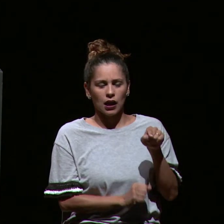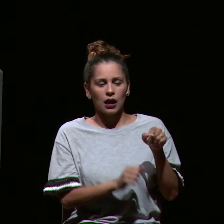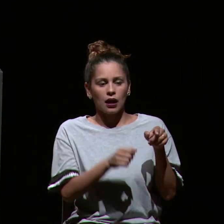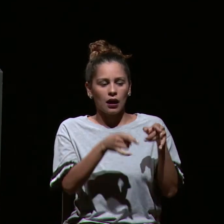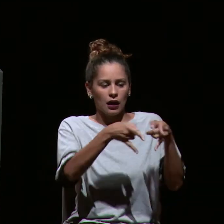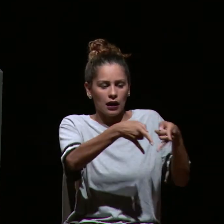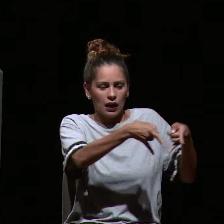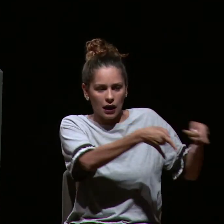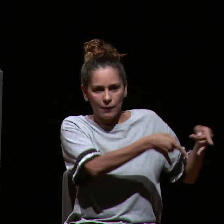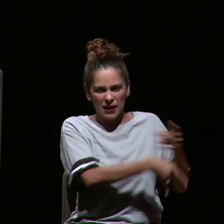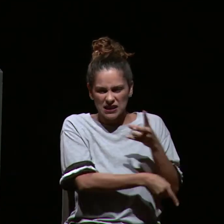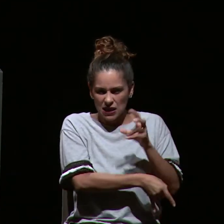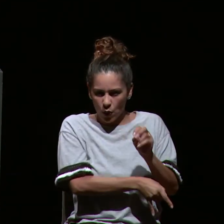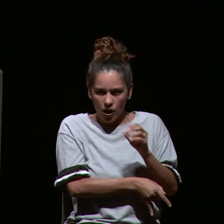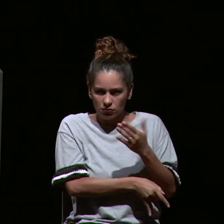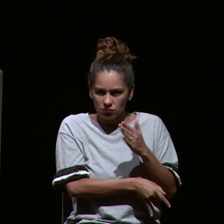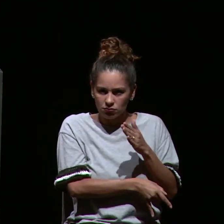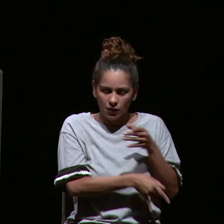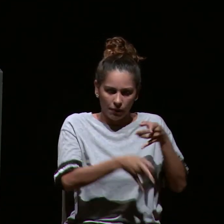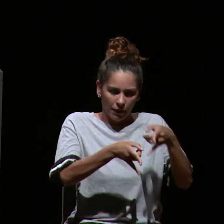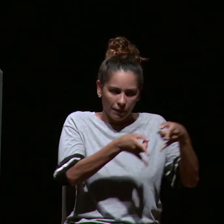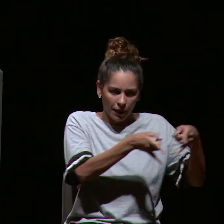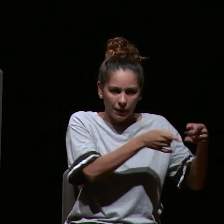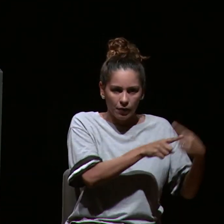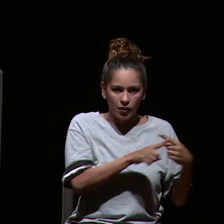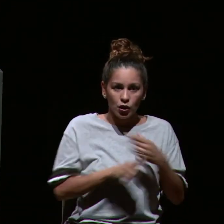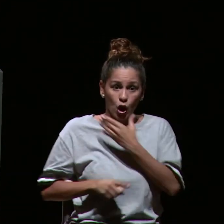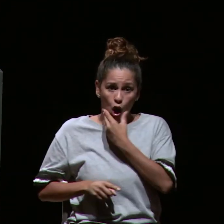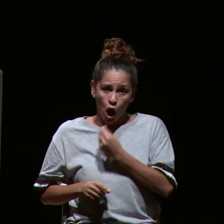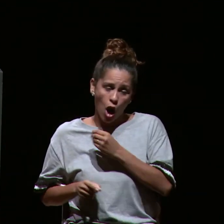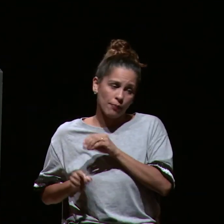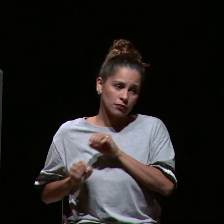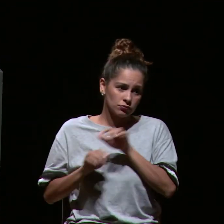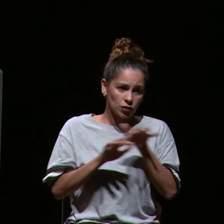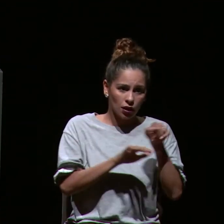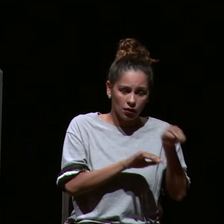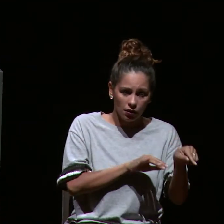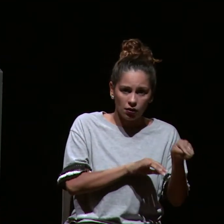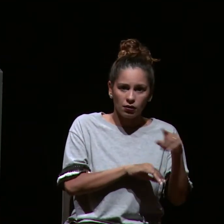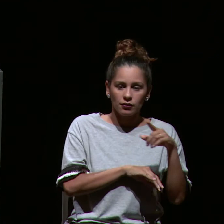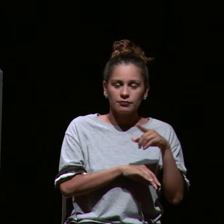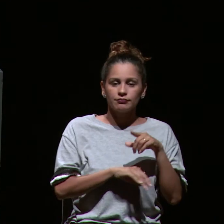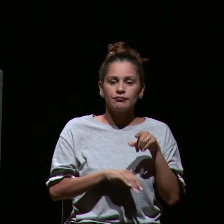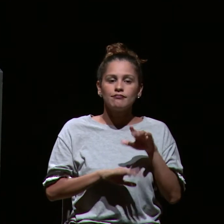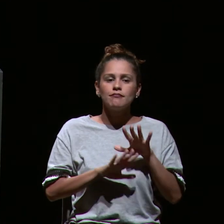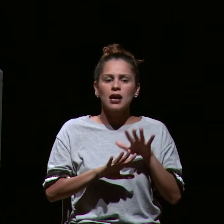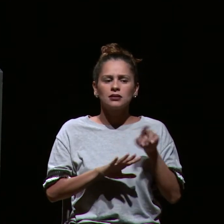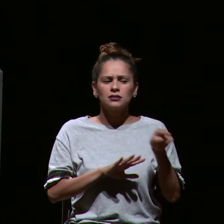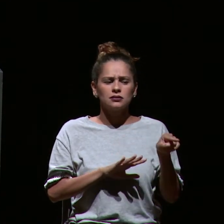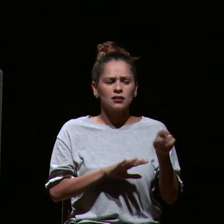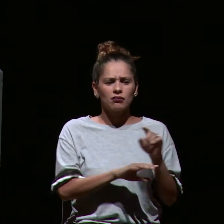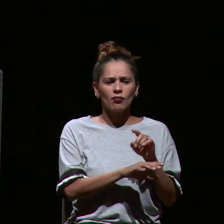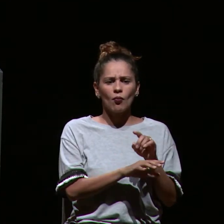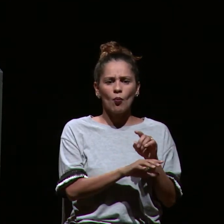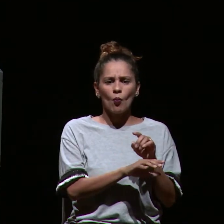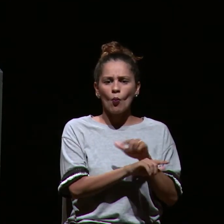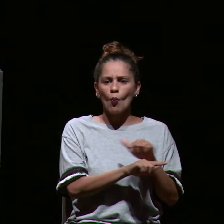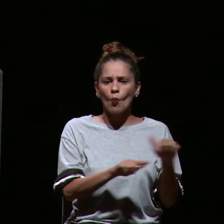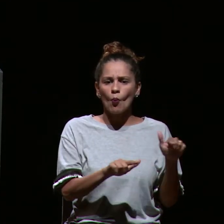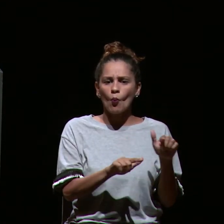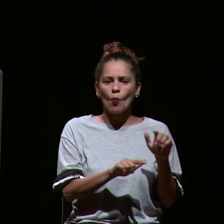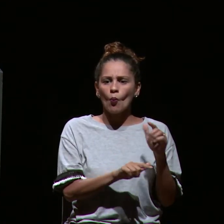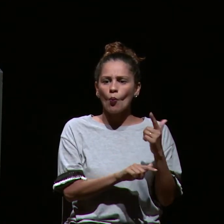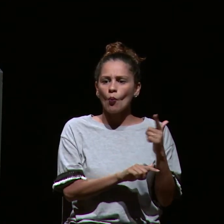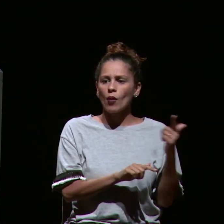se recebiam os enfermos da propriedade e também os do engenho São Miguel. Mas nessa ocasião estava vazia e não era empregada para nada. Ali